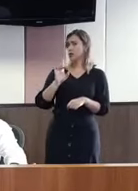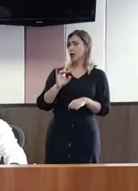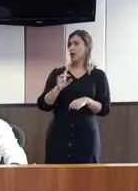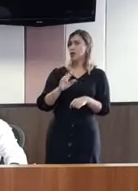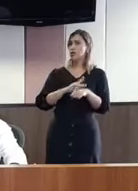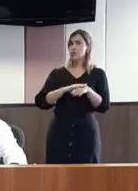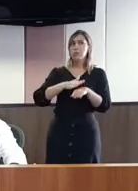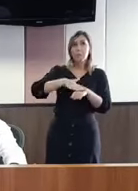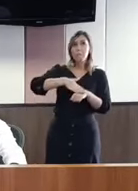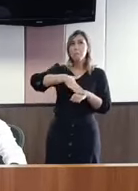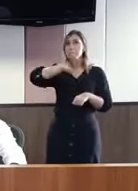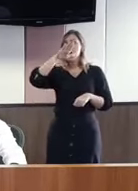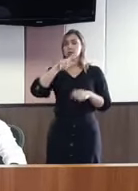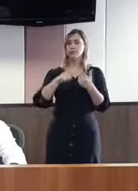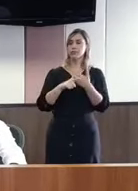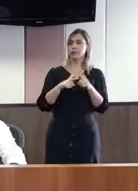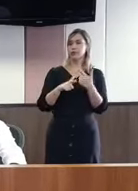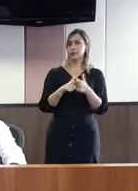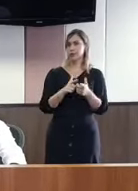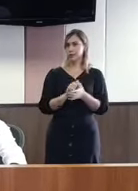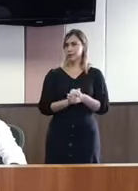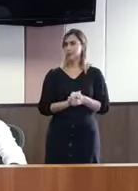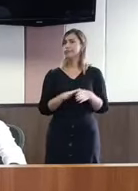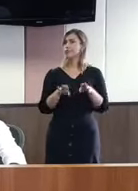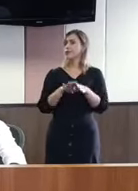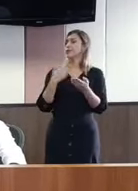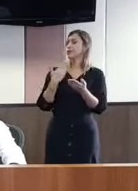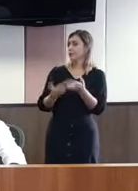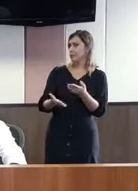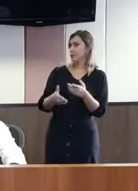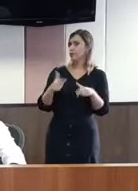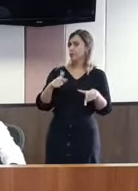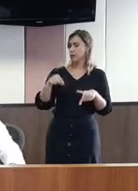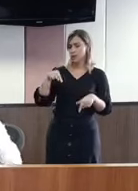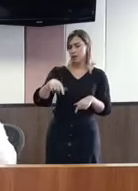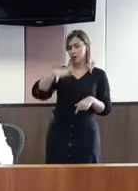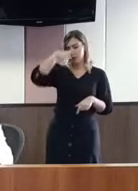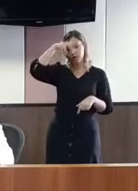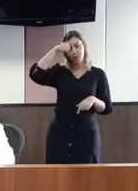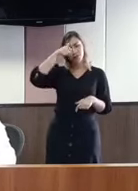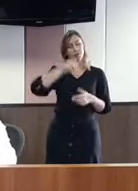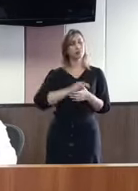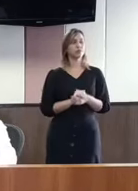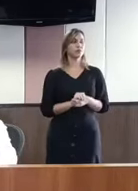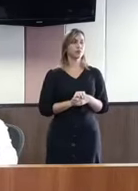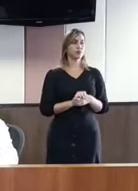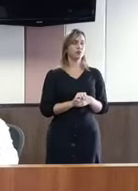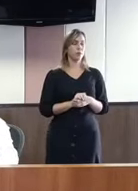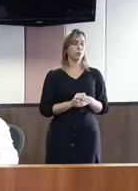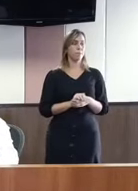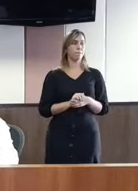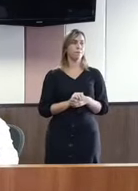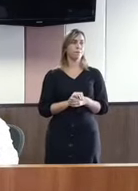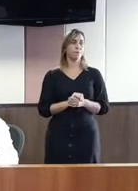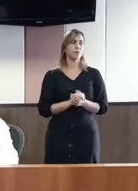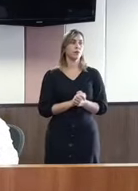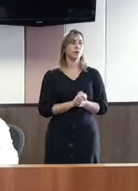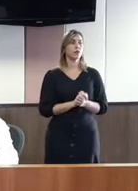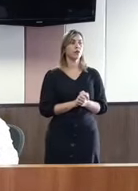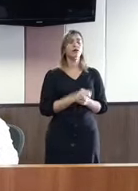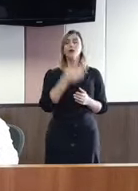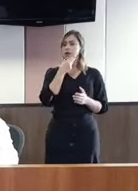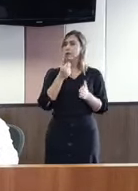maior, que é um desequilíbrio social e um desemprego muito grande no estado de Mato Grosso. O Rodivaldo do Folha Max pergunta: